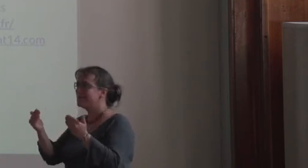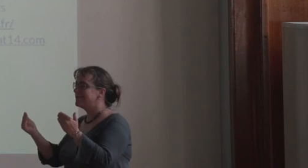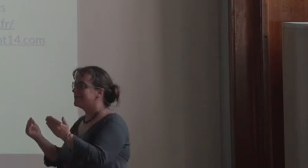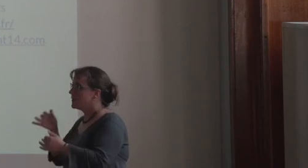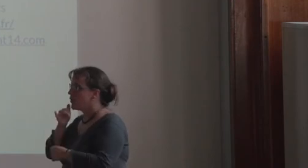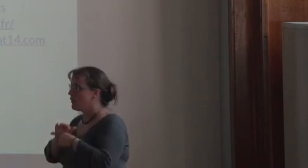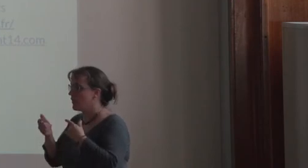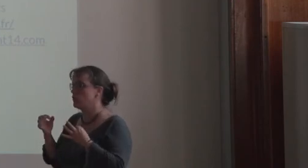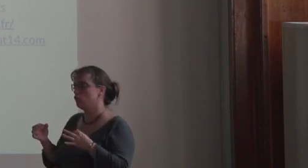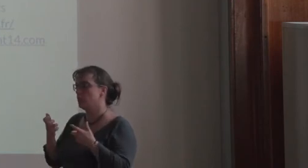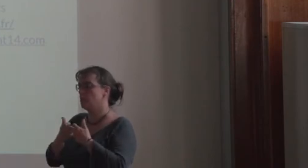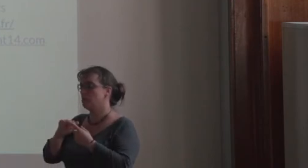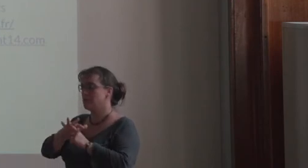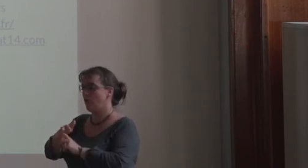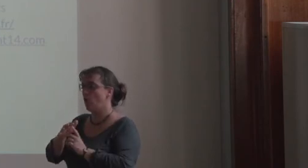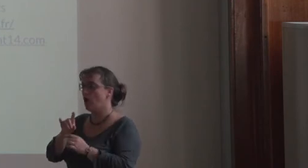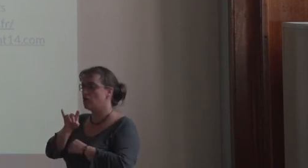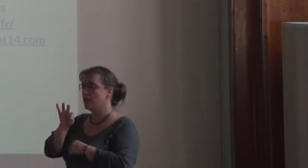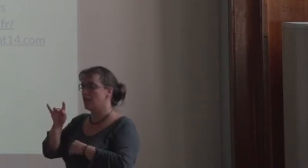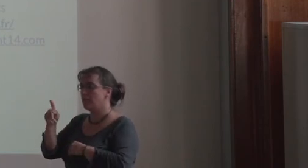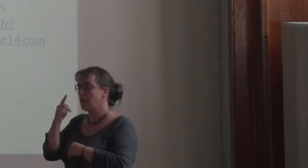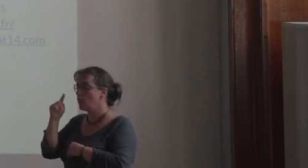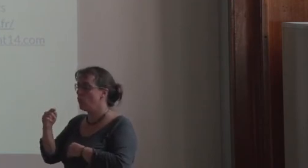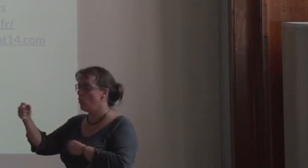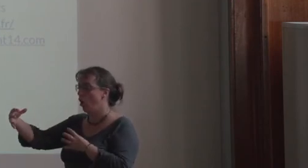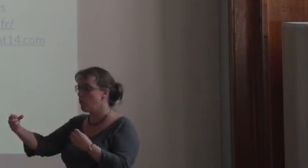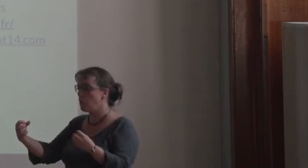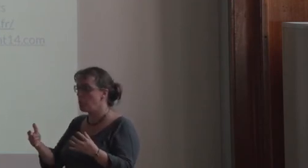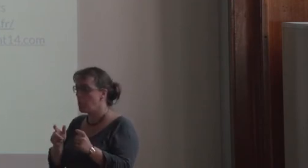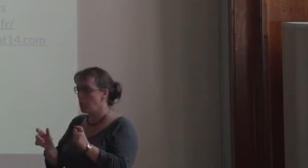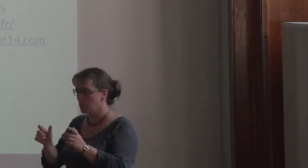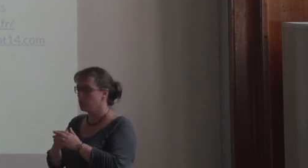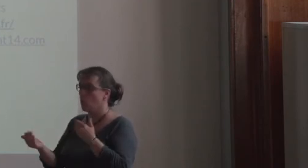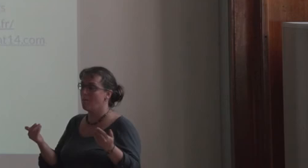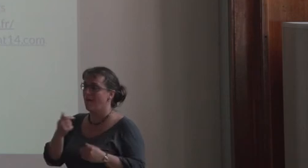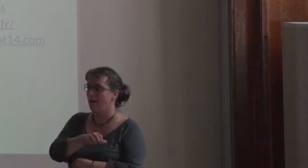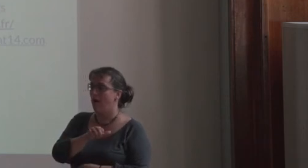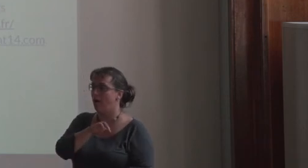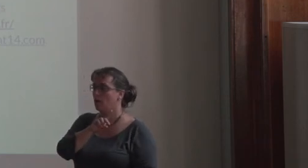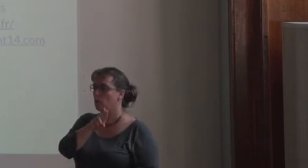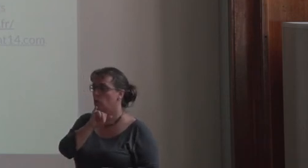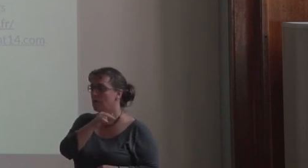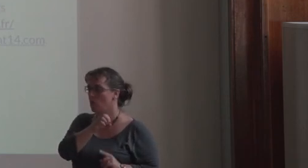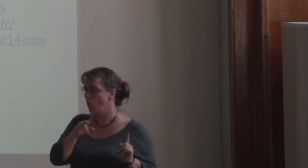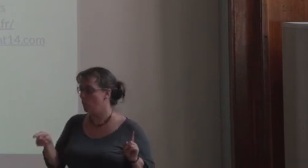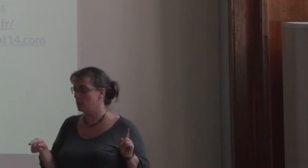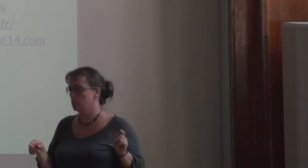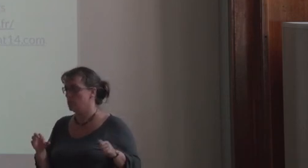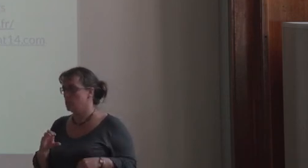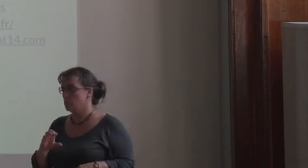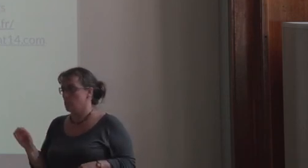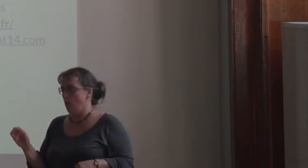j'utilisais juste un serveur HTTP pour contrôler des lampes ou quoi. Comparé à Arduino, j'étais à 100 millisecondes contre 1